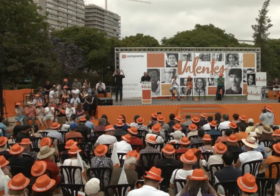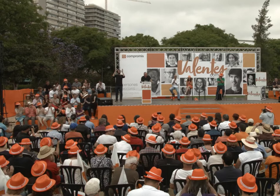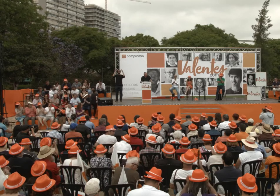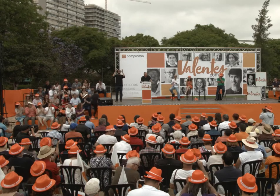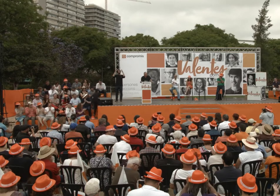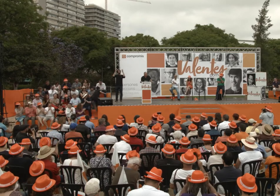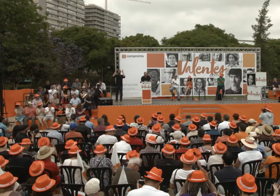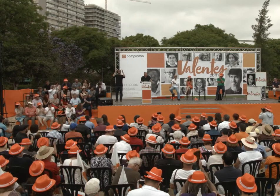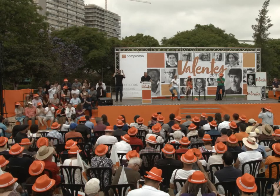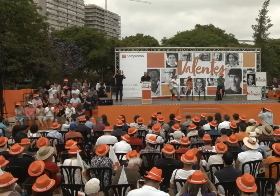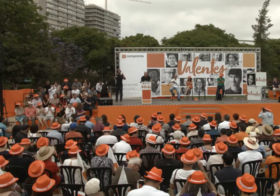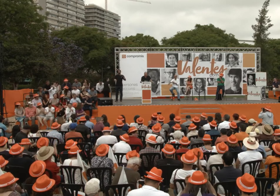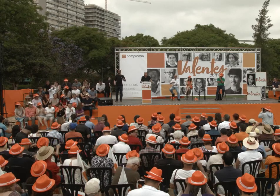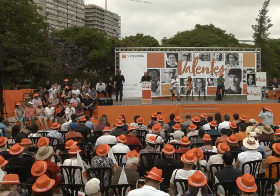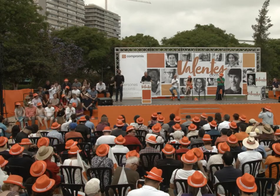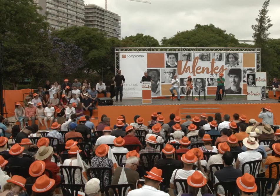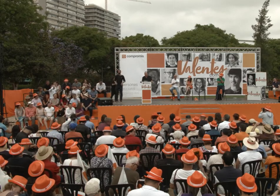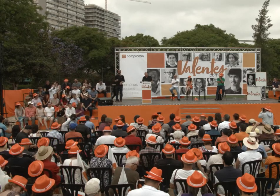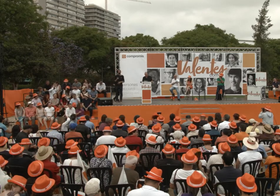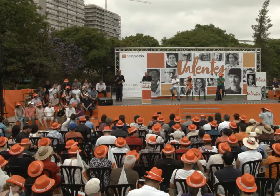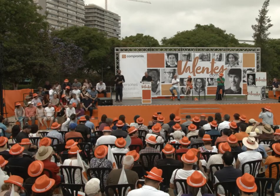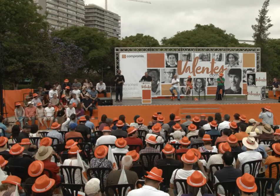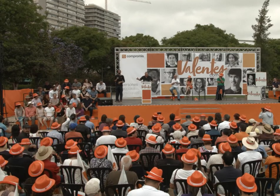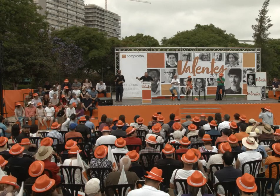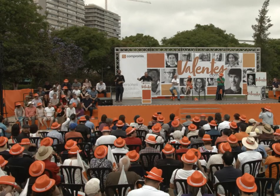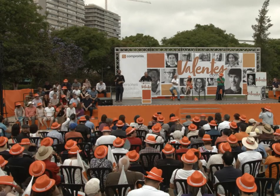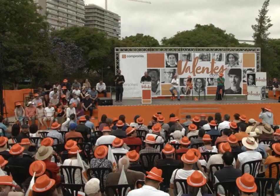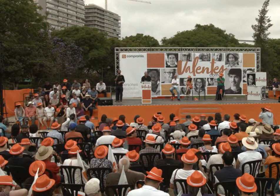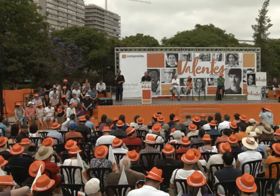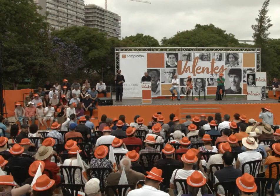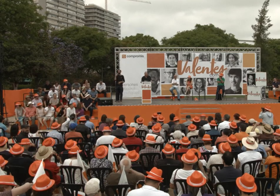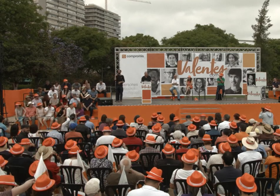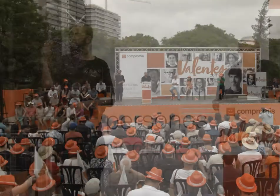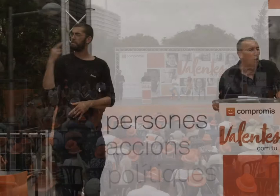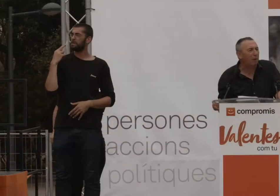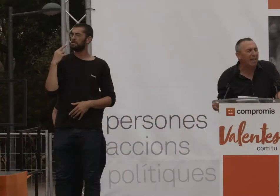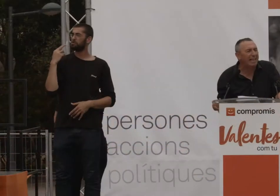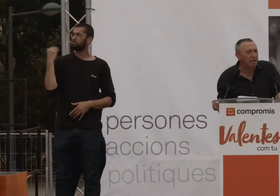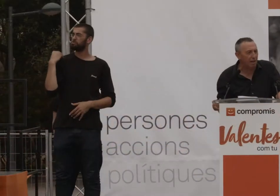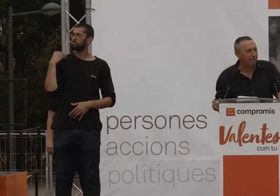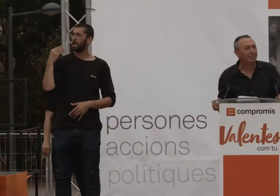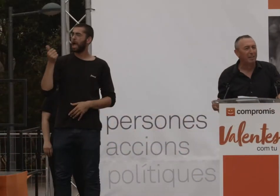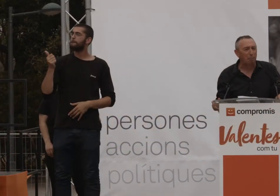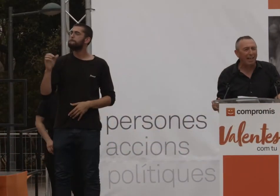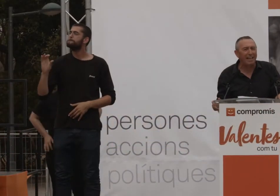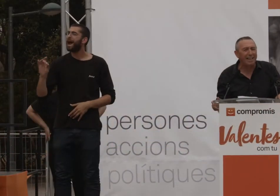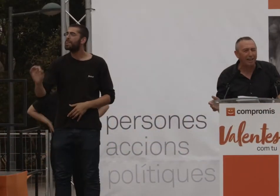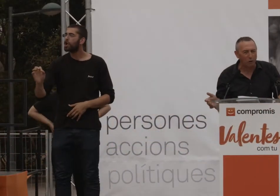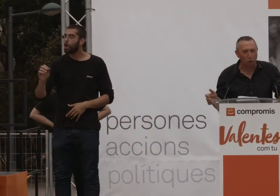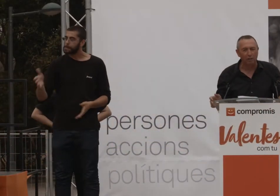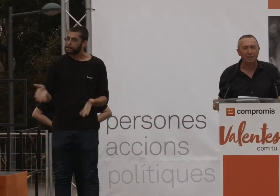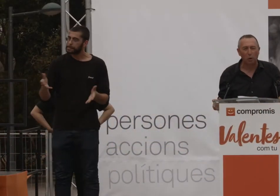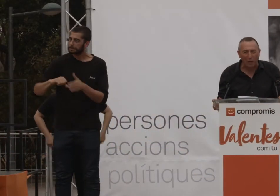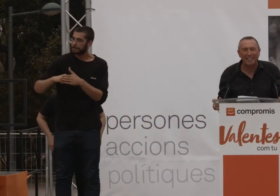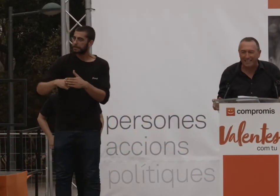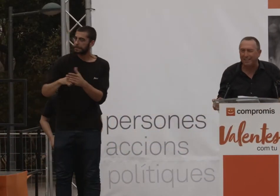Mireu, quants de vosaltres no m'heu dit quan m'heu vist per ahir? Baldo, pega-li canya a